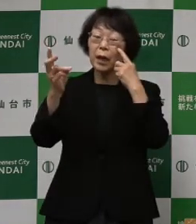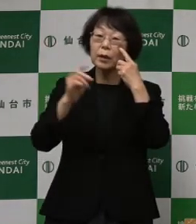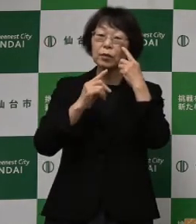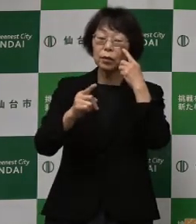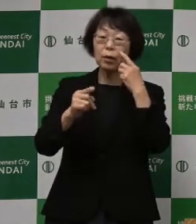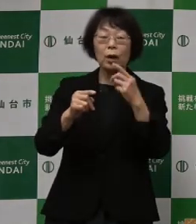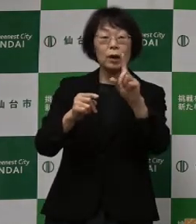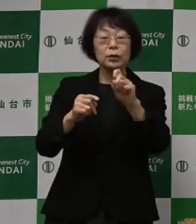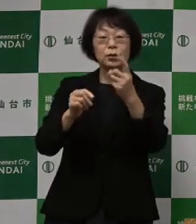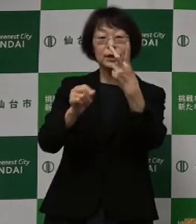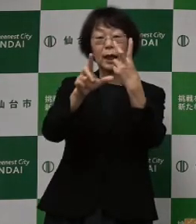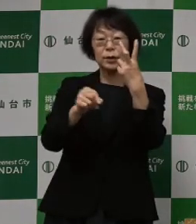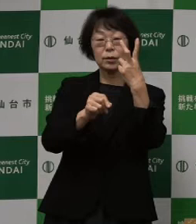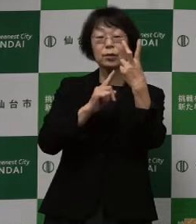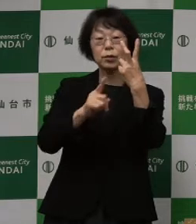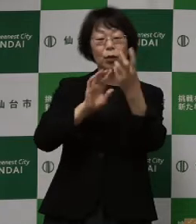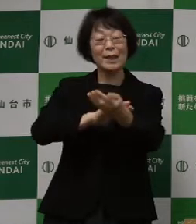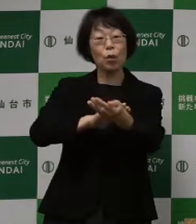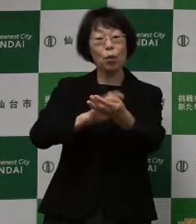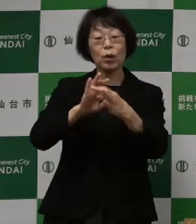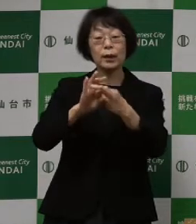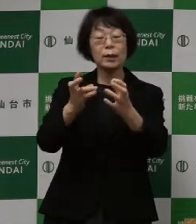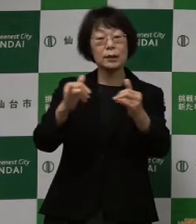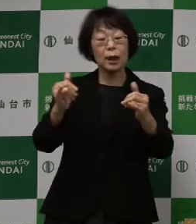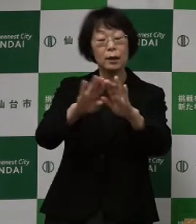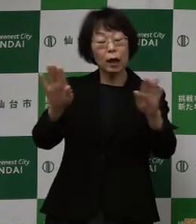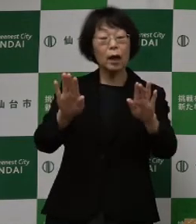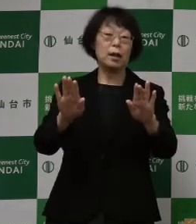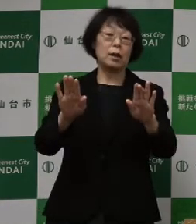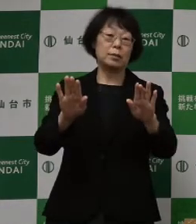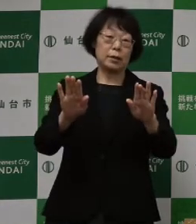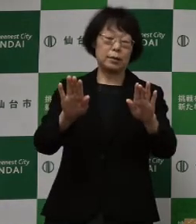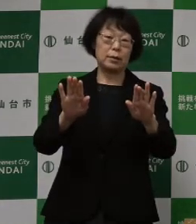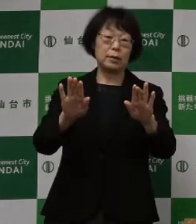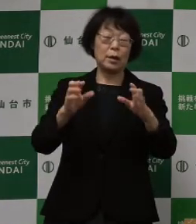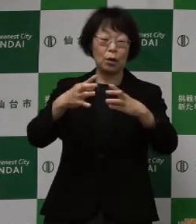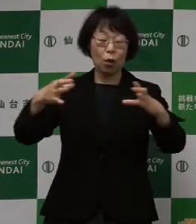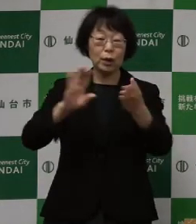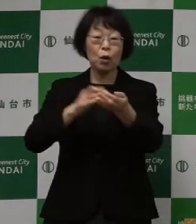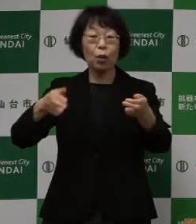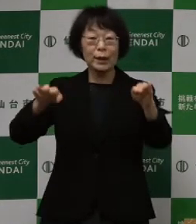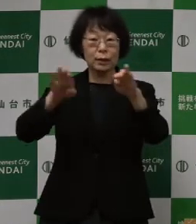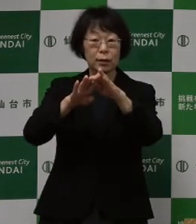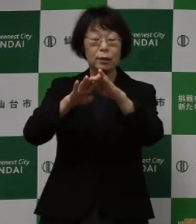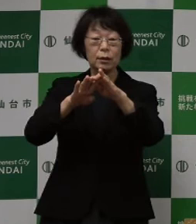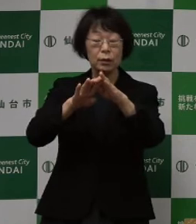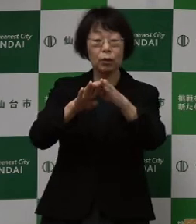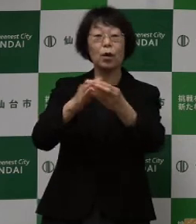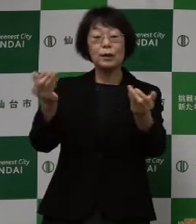12月というのはおそらくその医療従事者の方から始まっていくので、大きな病院にお勤めの方が中心になってくるということがあ